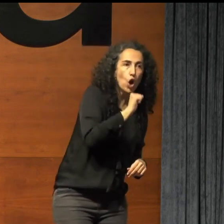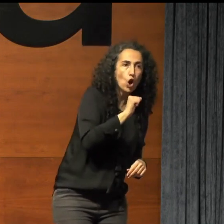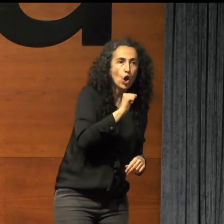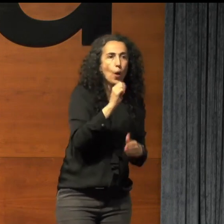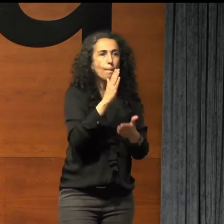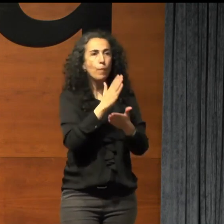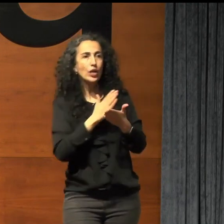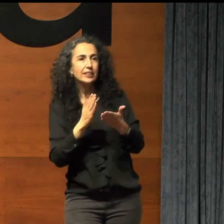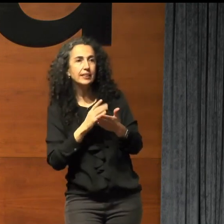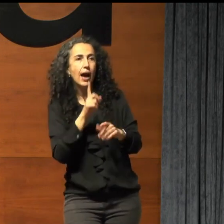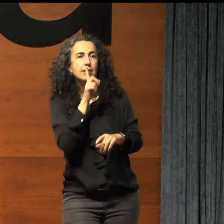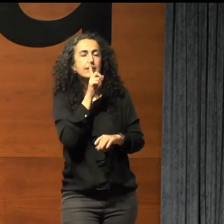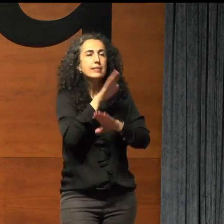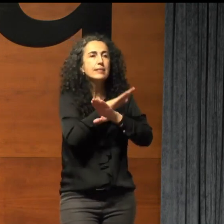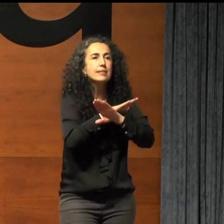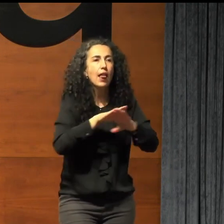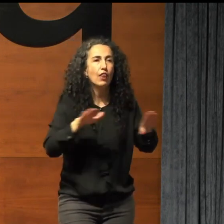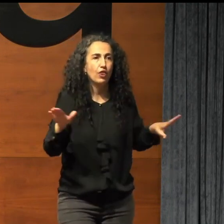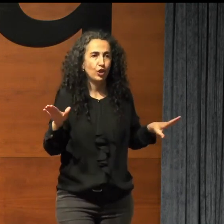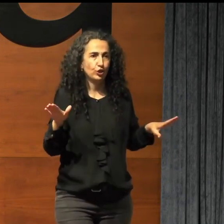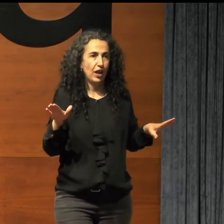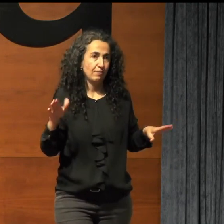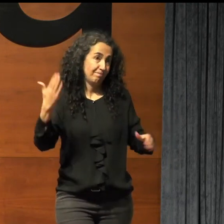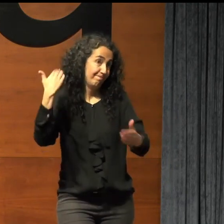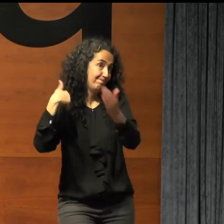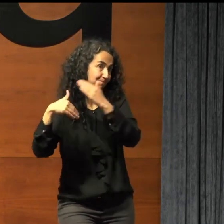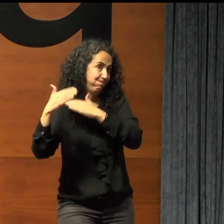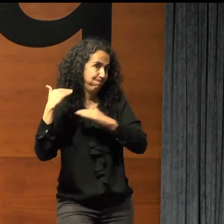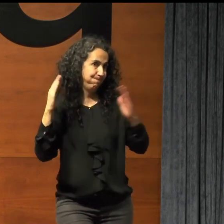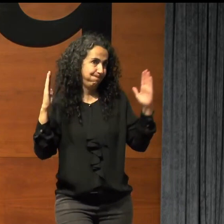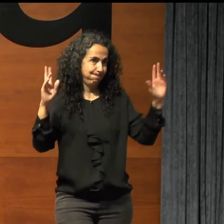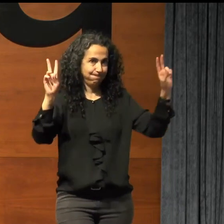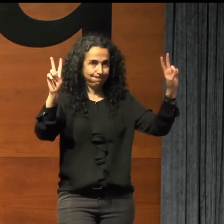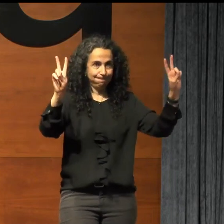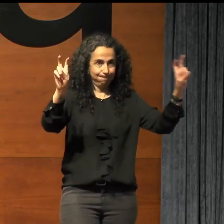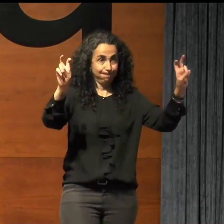Se llamaba Certamen de Canción y Poesía Silenciosa.